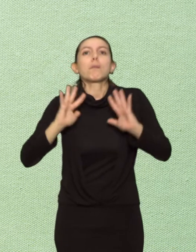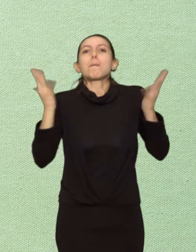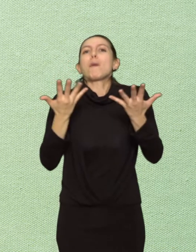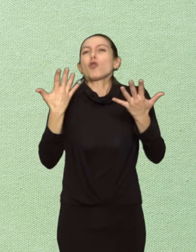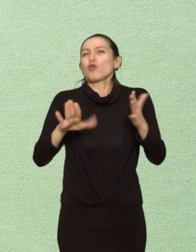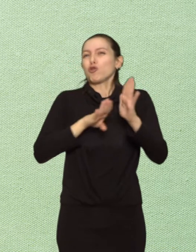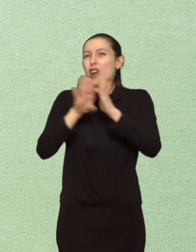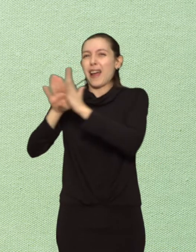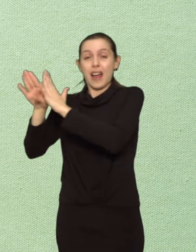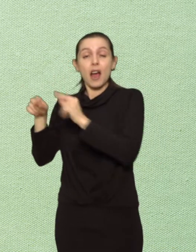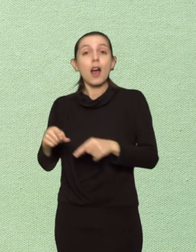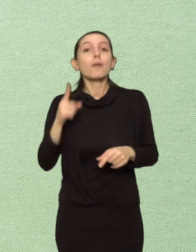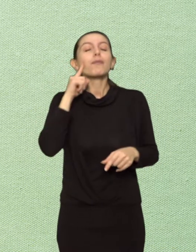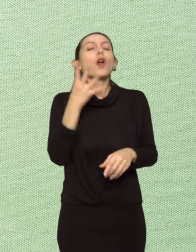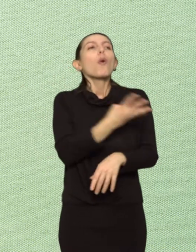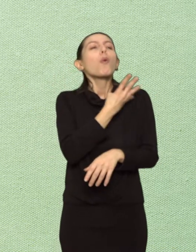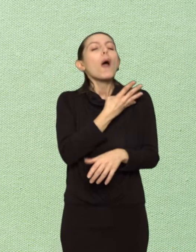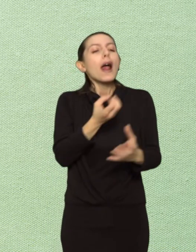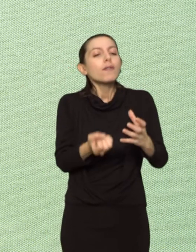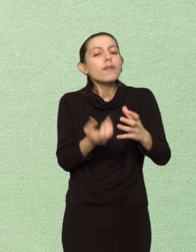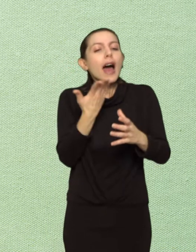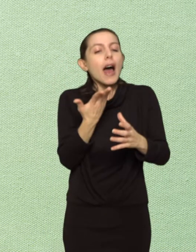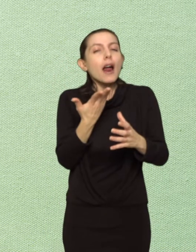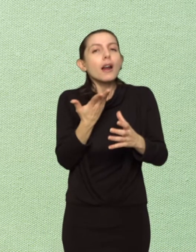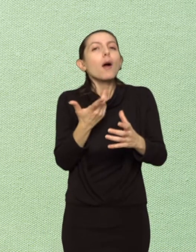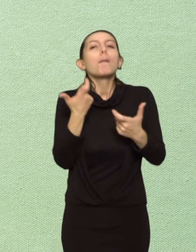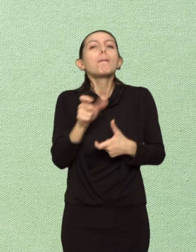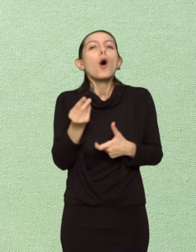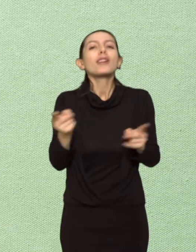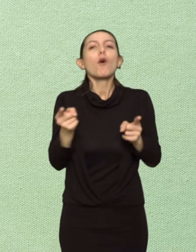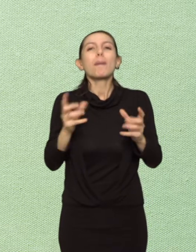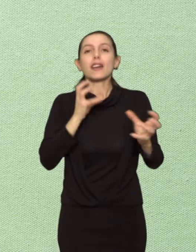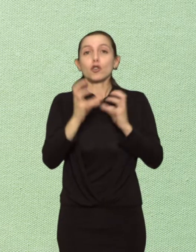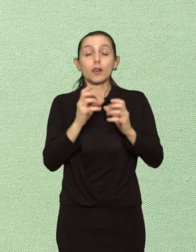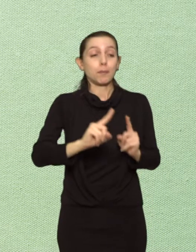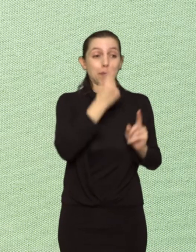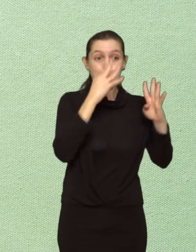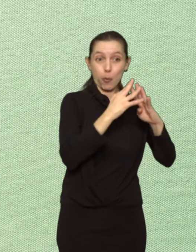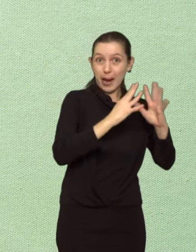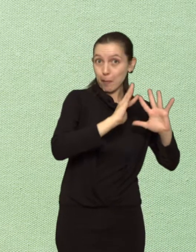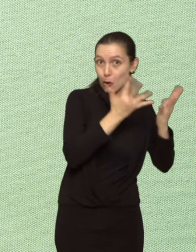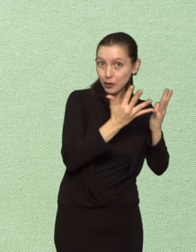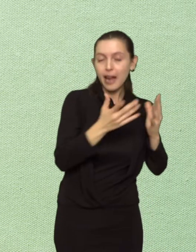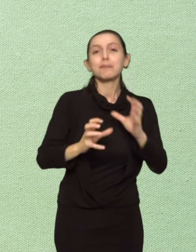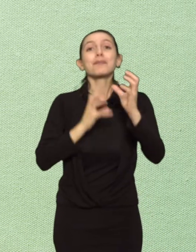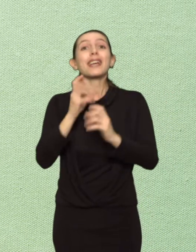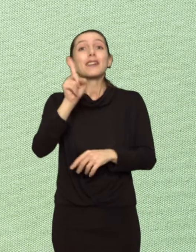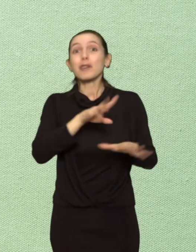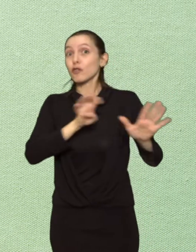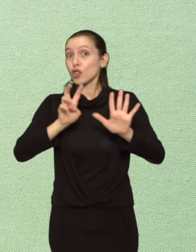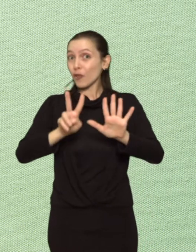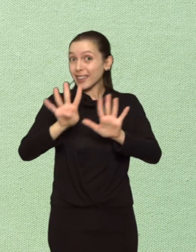Il welfare nasce nei periodi di crisi, prima guerra mondiale, crisi del 29 in